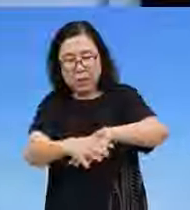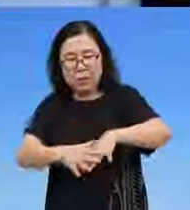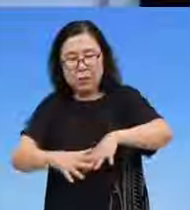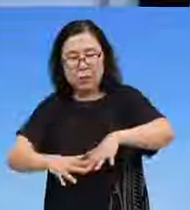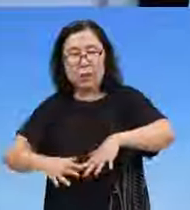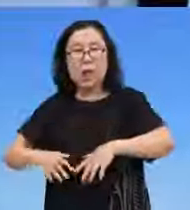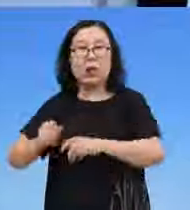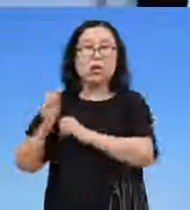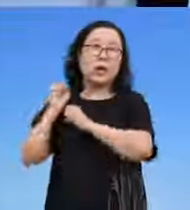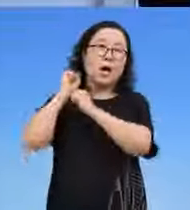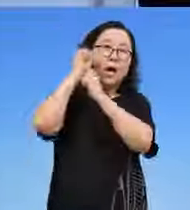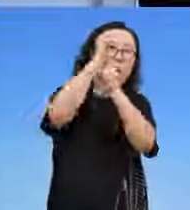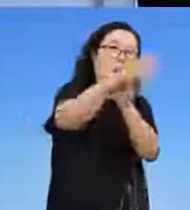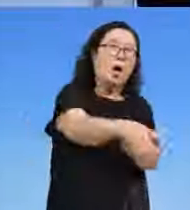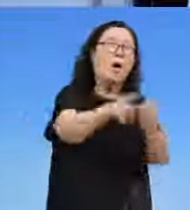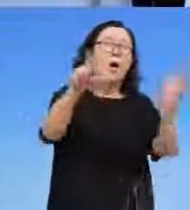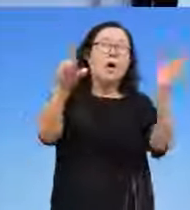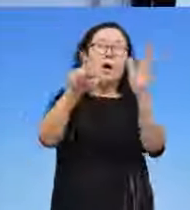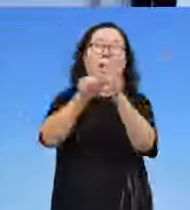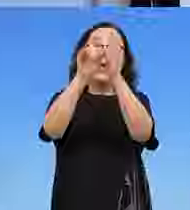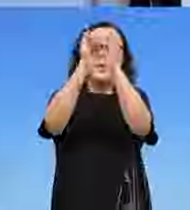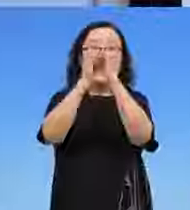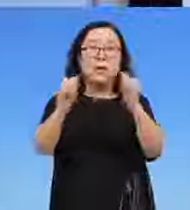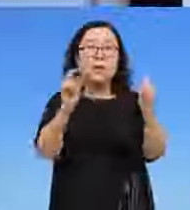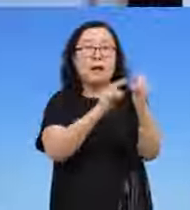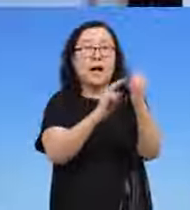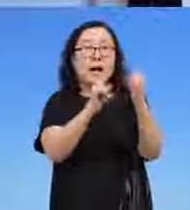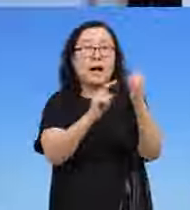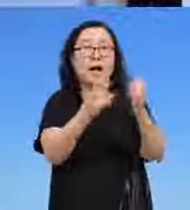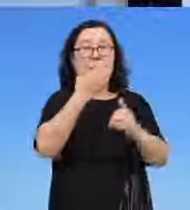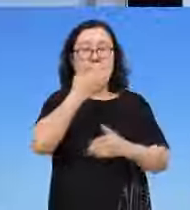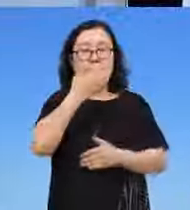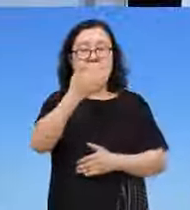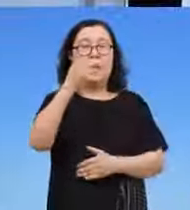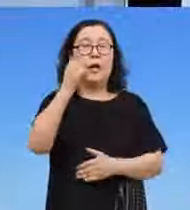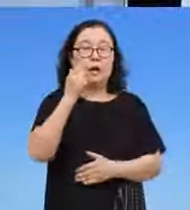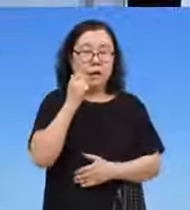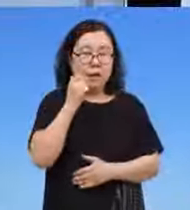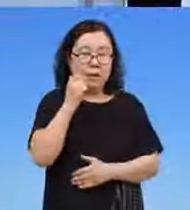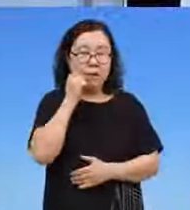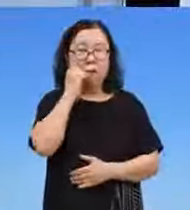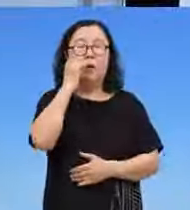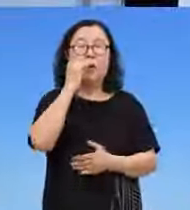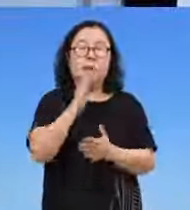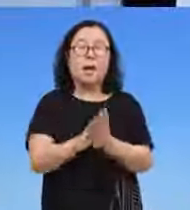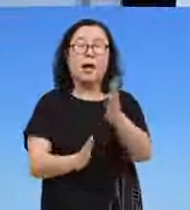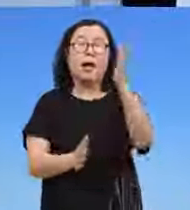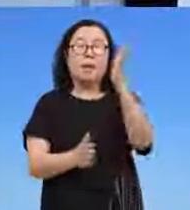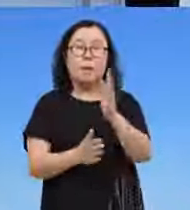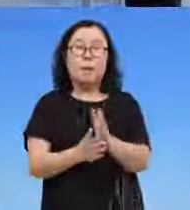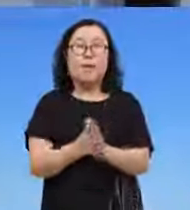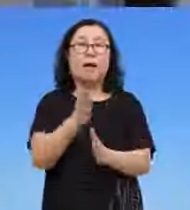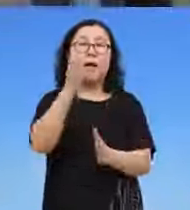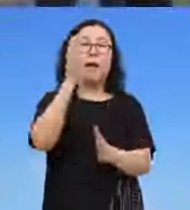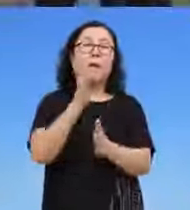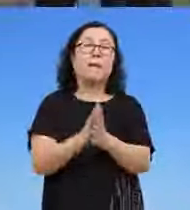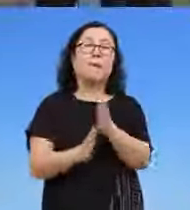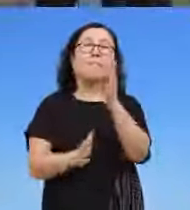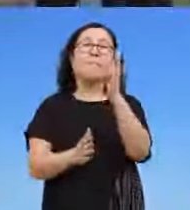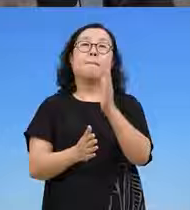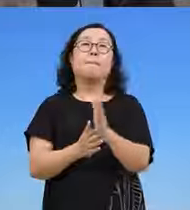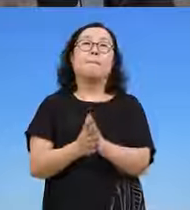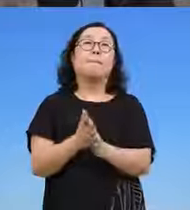믿음으로 그물 던져 믿는 자에게 능치 못함 없네.